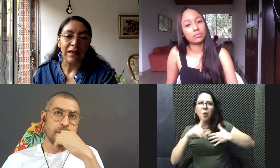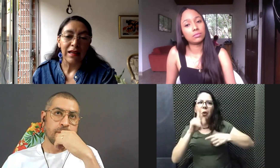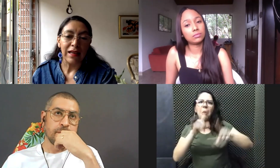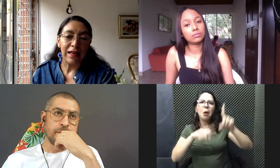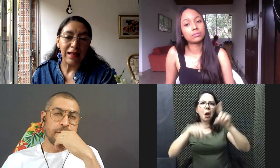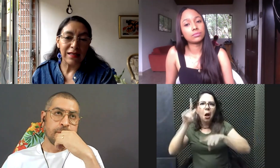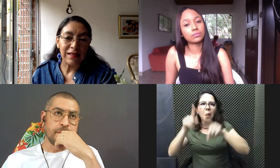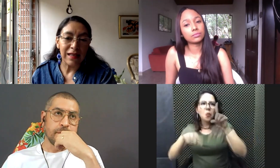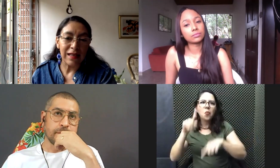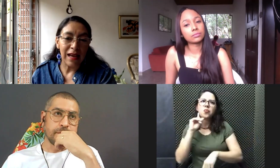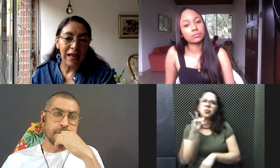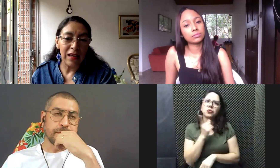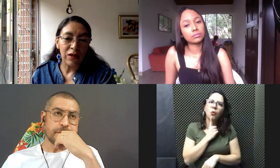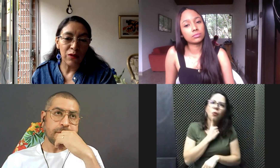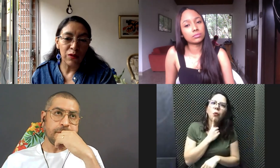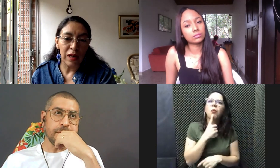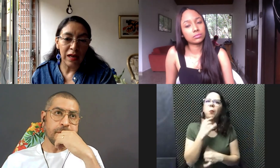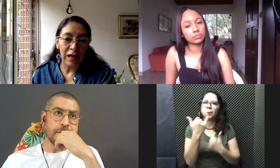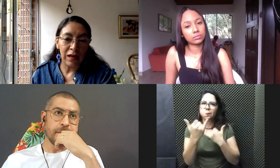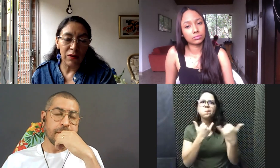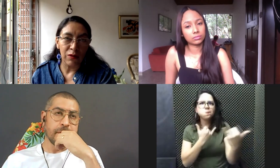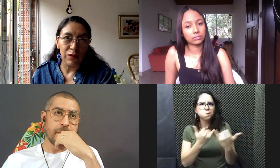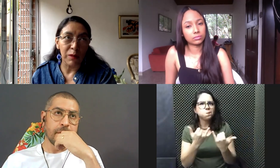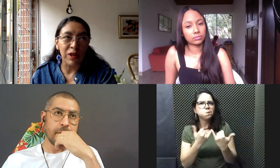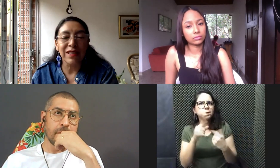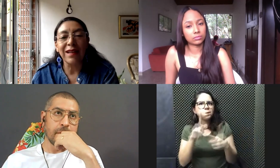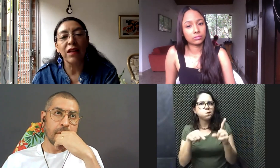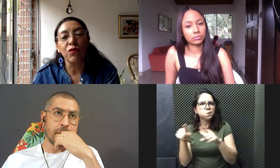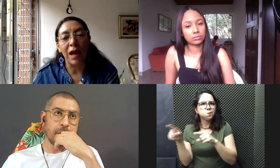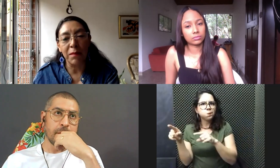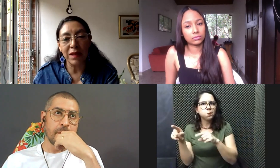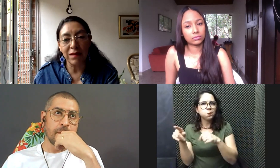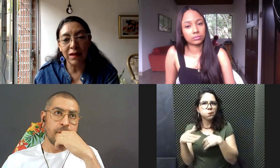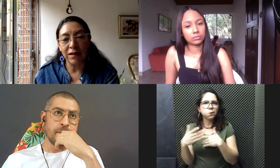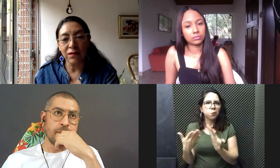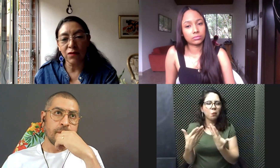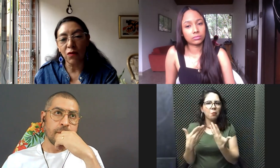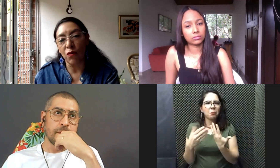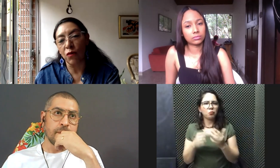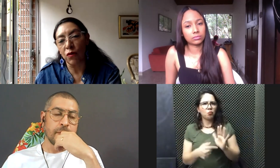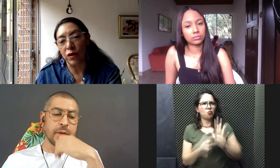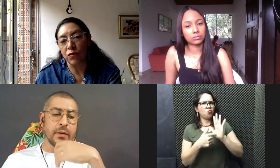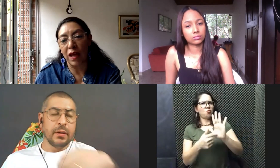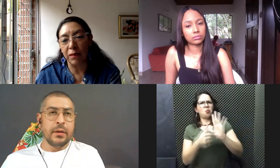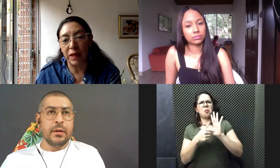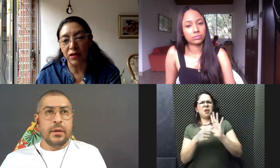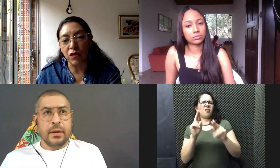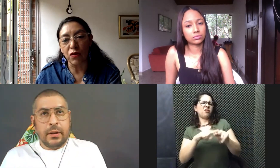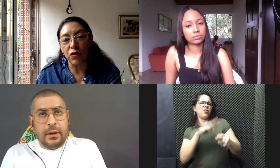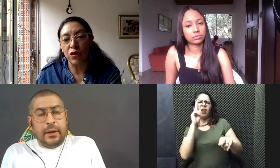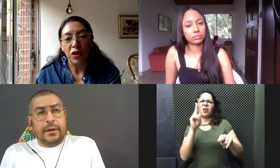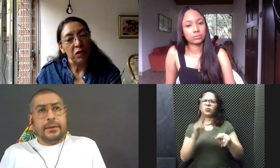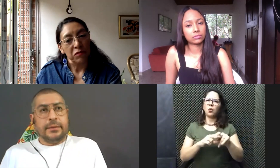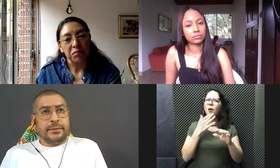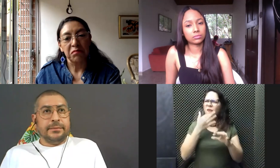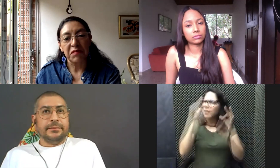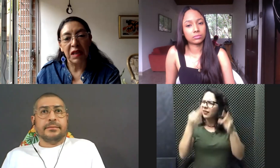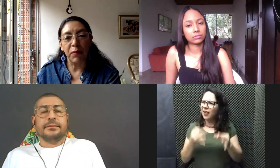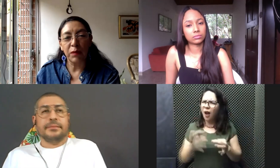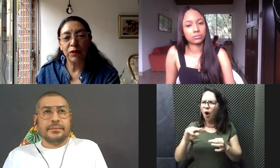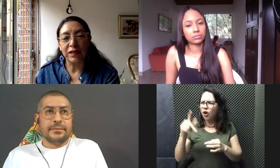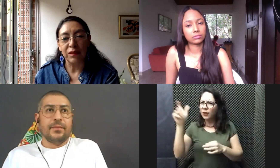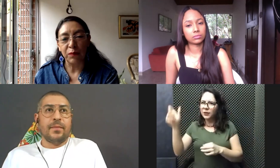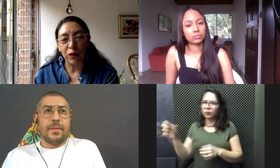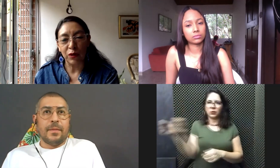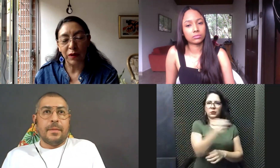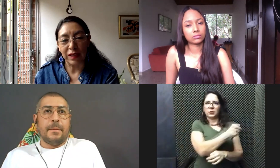cine. ¿Sí hay se muestra naturalmente esto o es una adaptación? ¿Qué